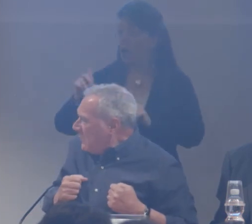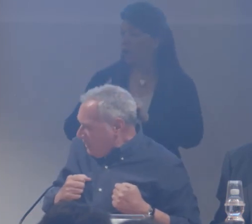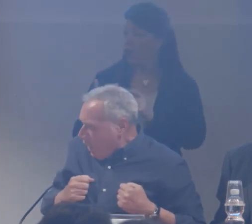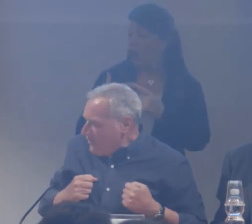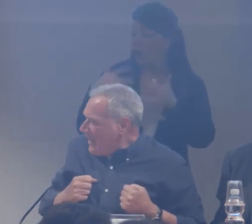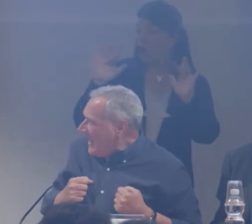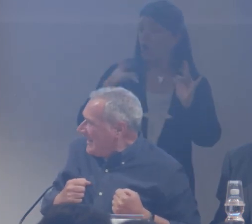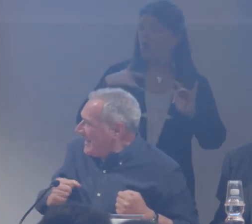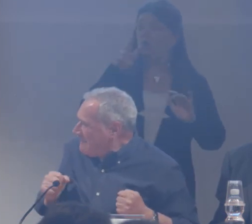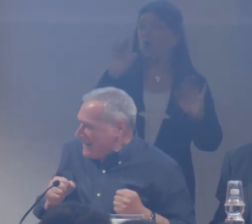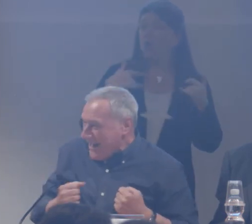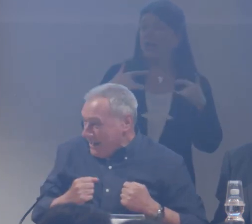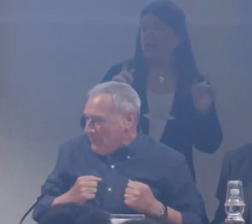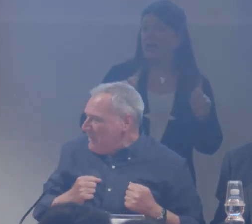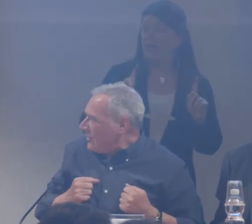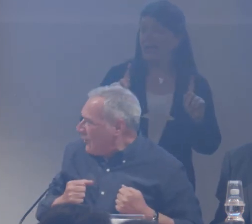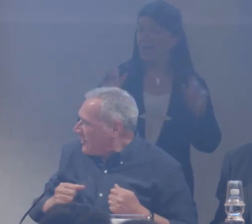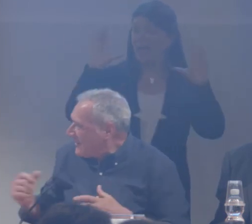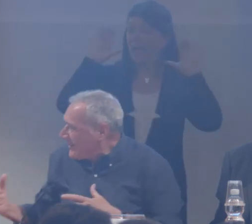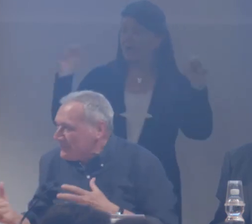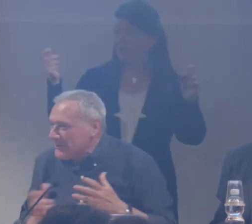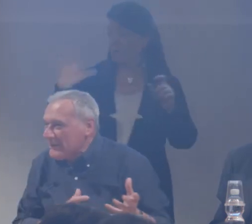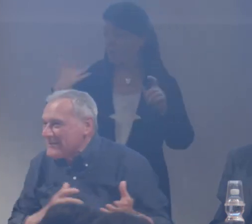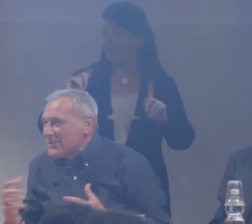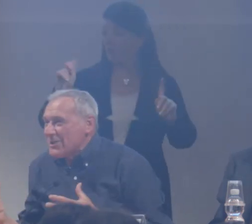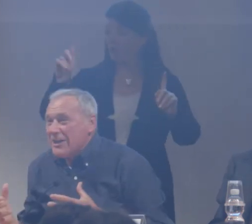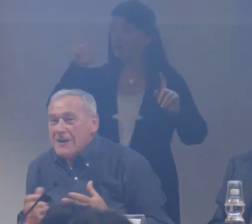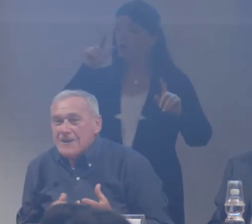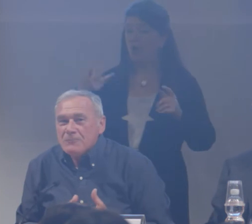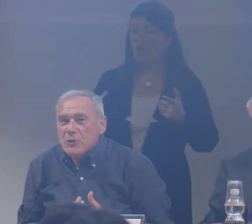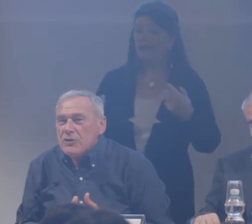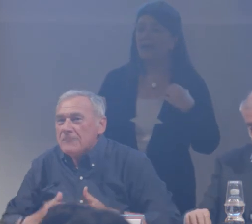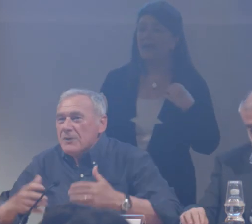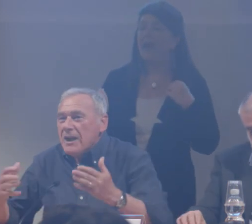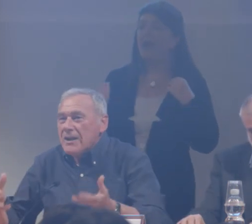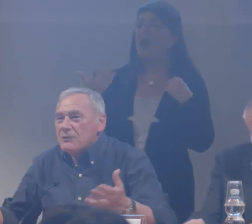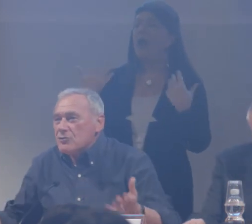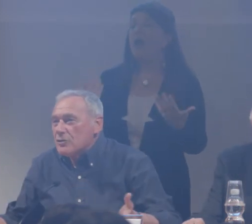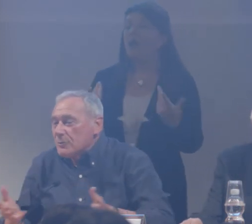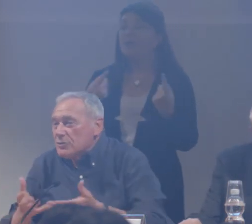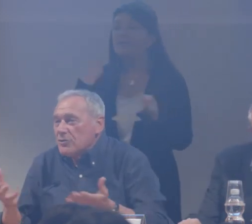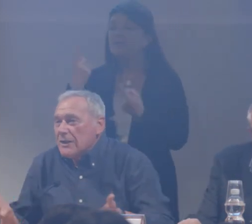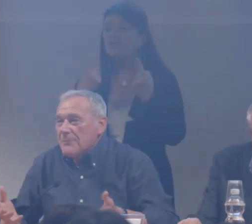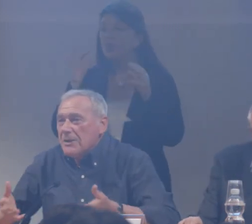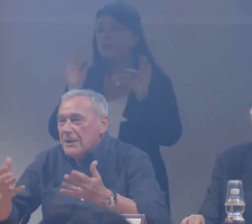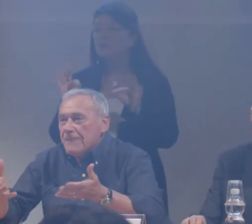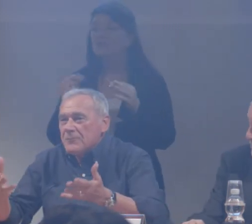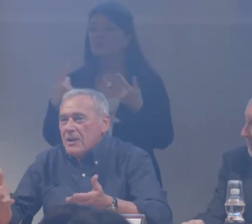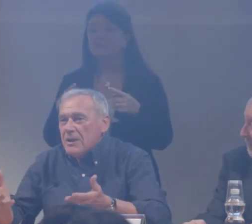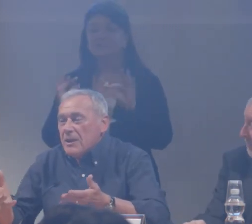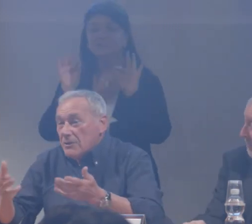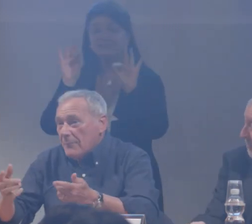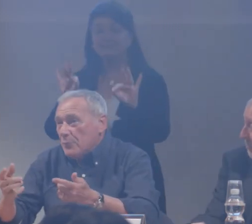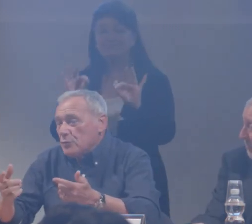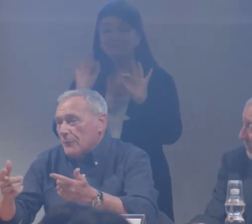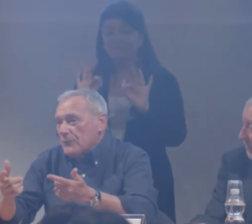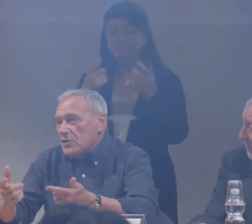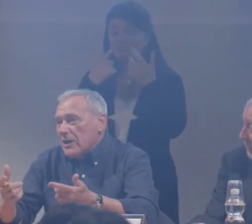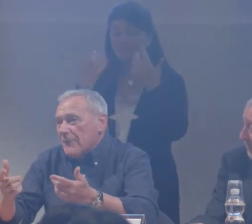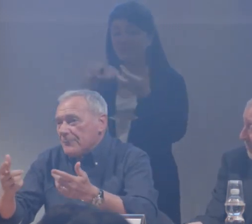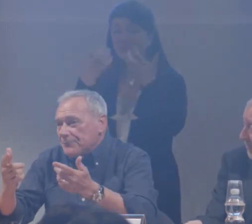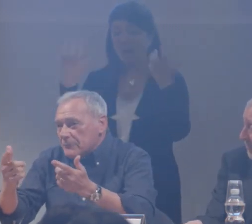io sono una donna, il carabiniere non mi tocchi, e c'era tutta questa scena. Così, arrivato a un certo punto, si capì che